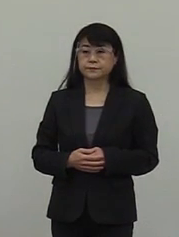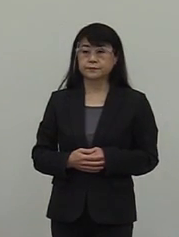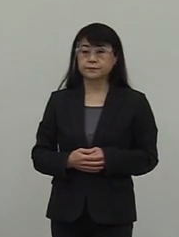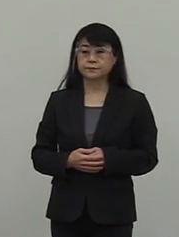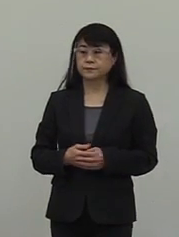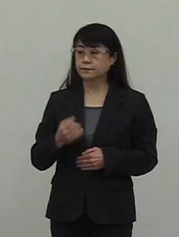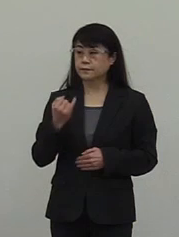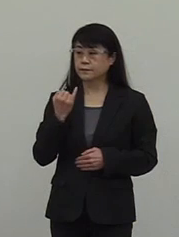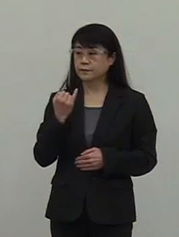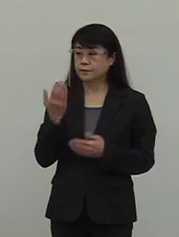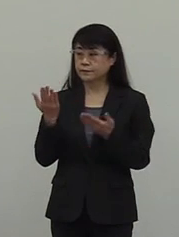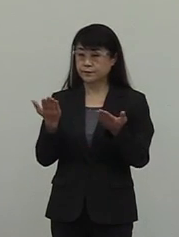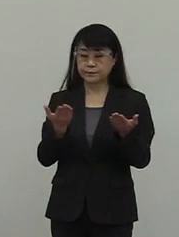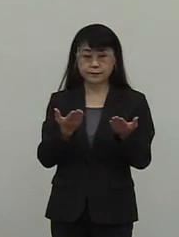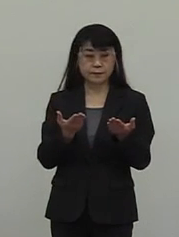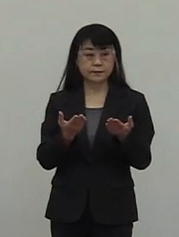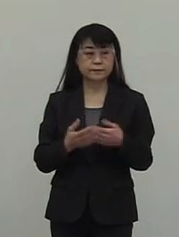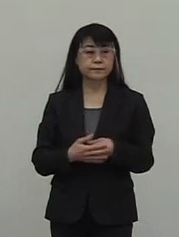よろしいでしょうか。